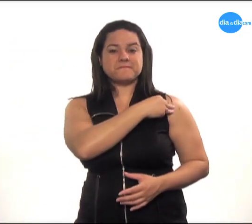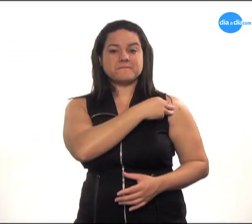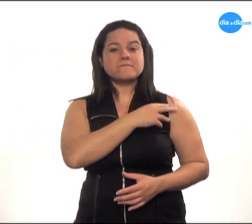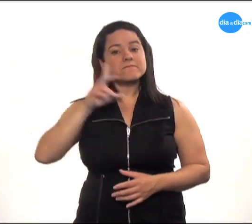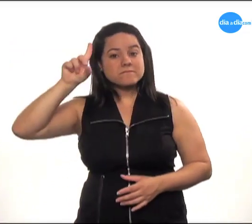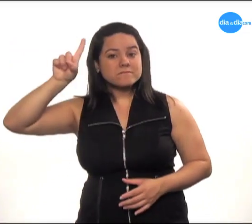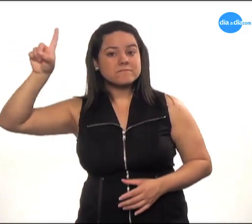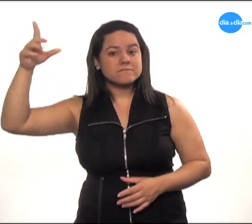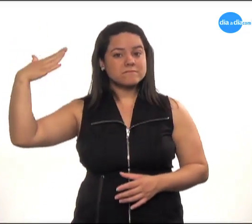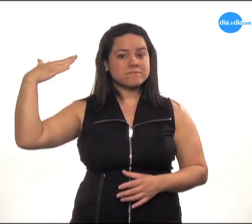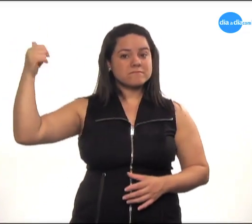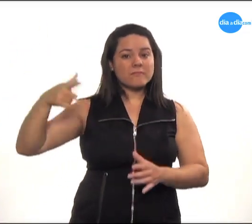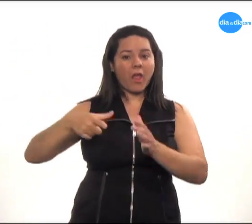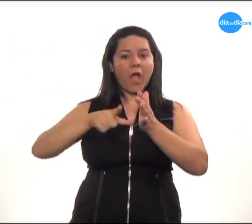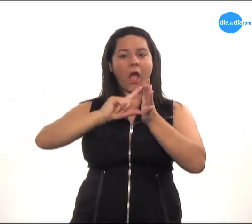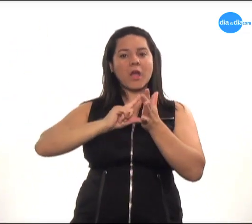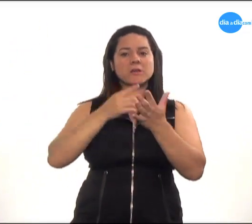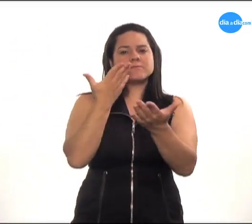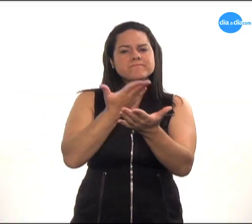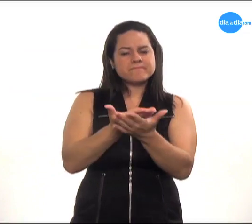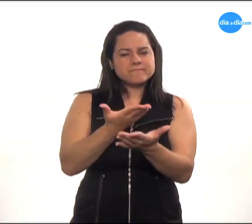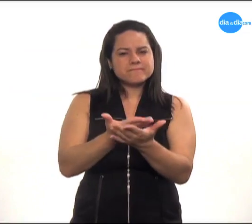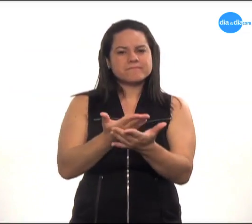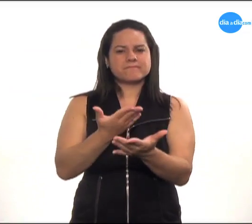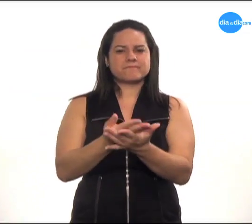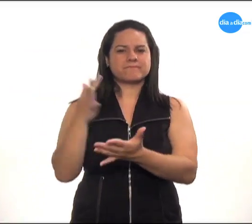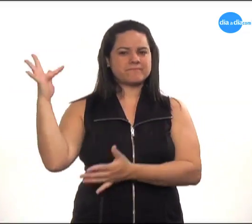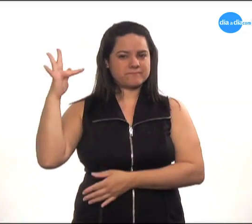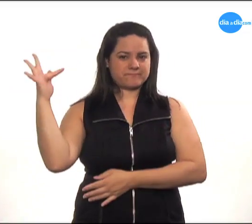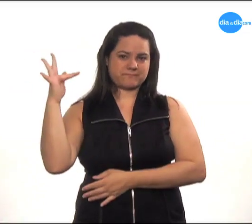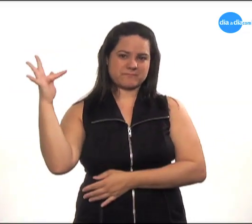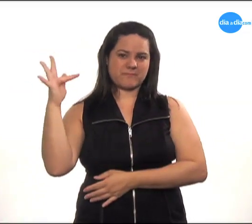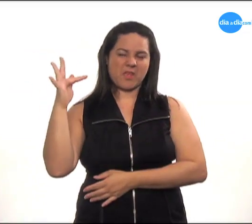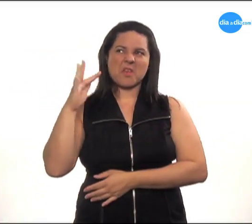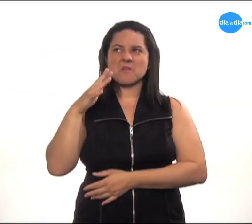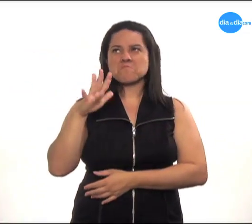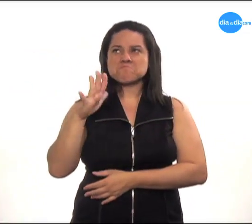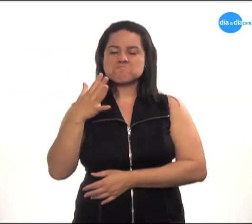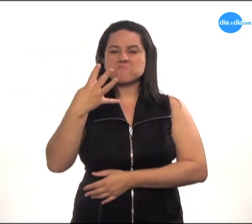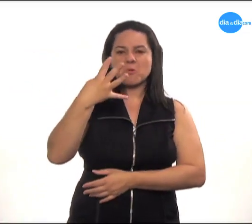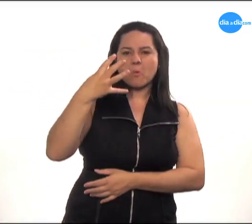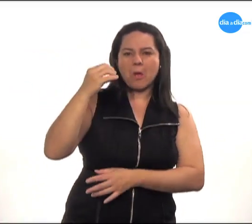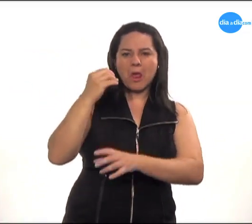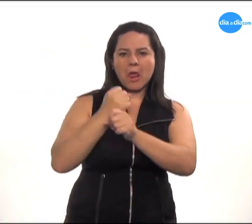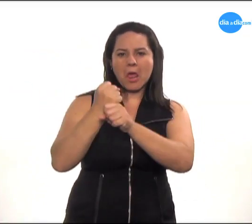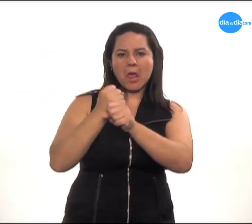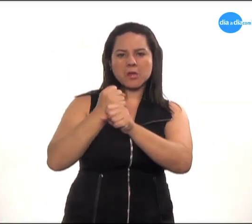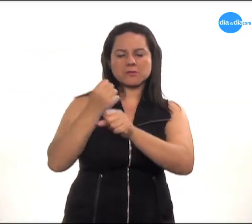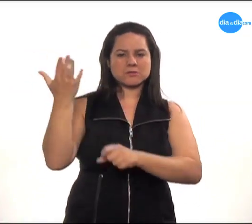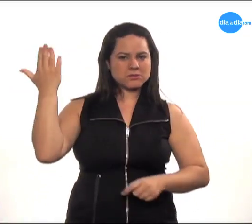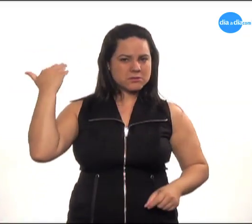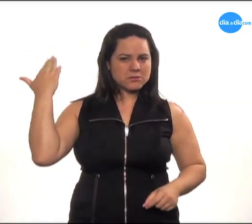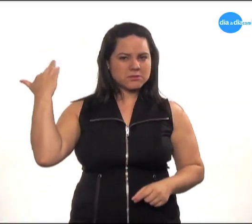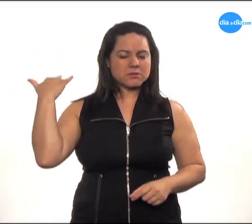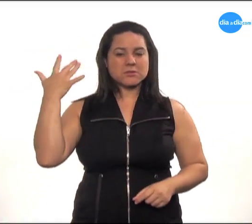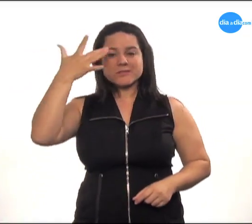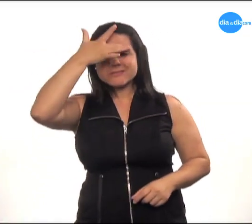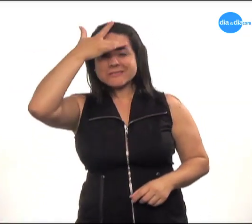isso foi o chamado antes de estudar ainda. Estou falando aí quase 40 anos atrás. As